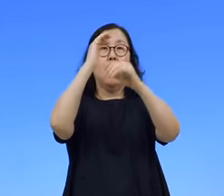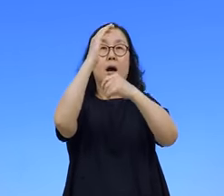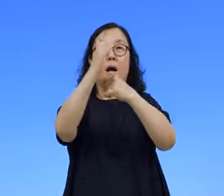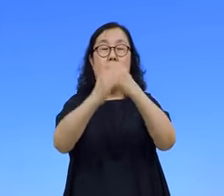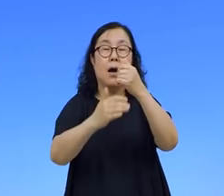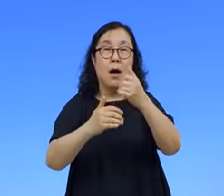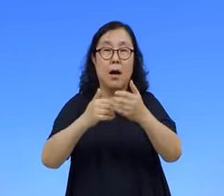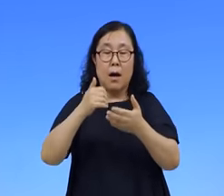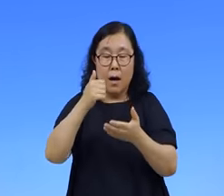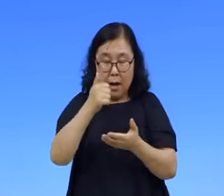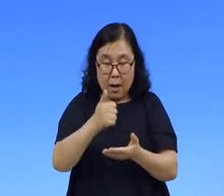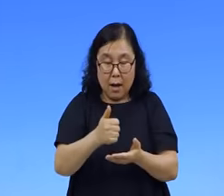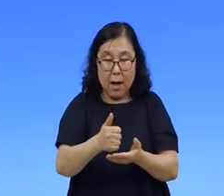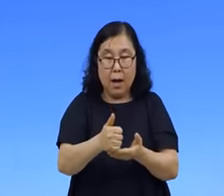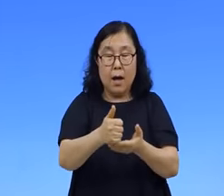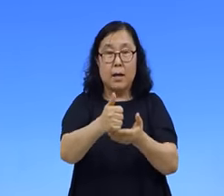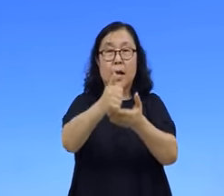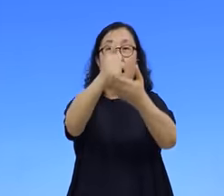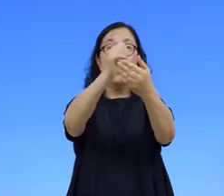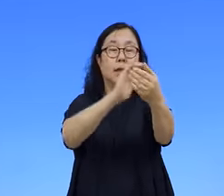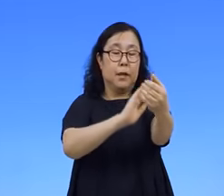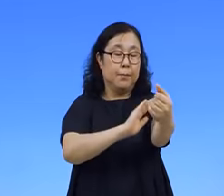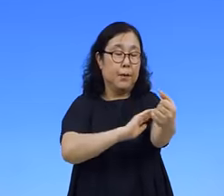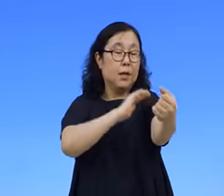보라 하나님 능력을